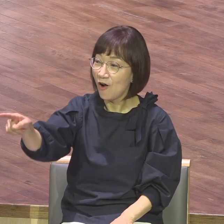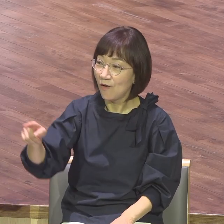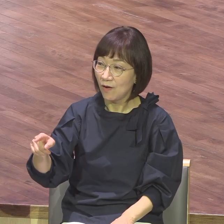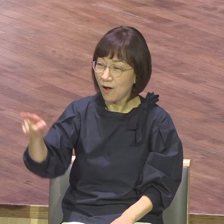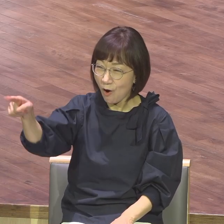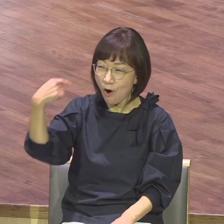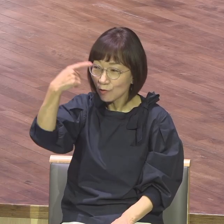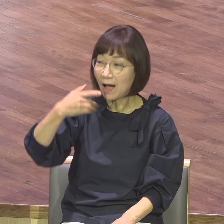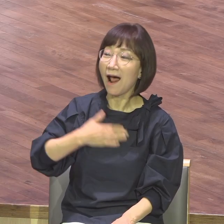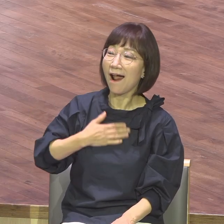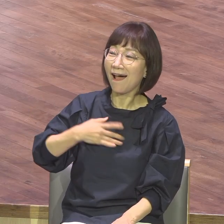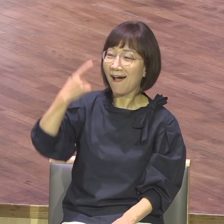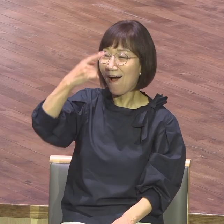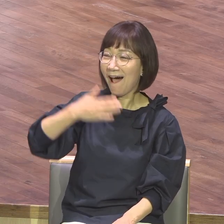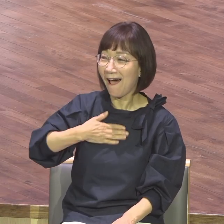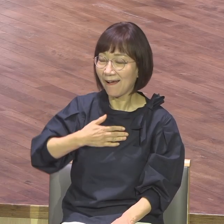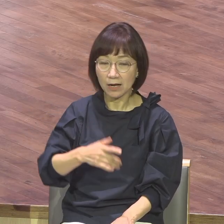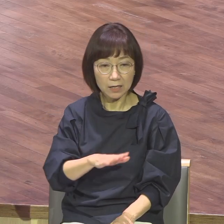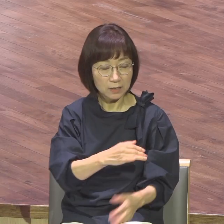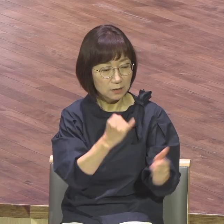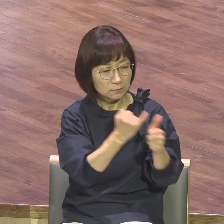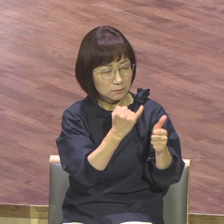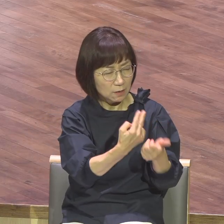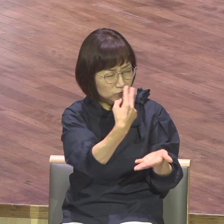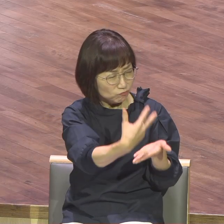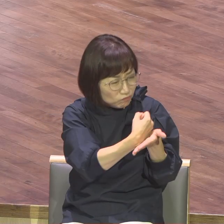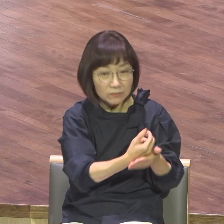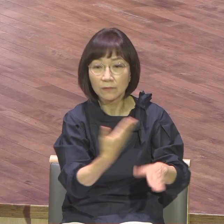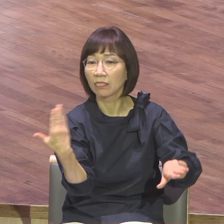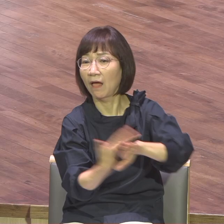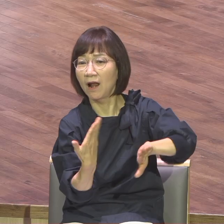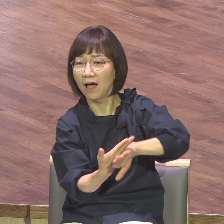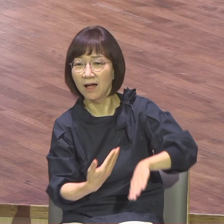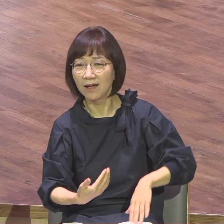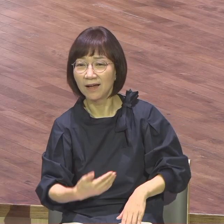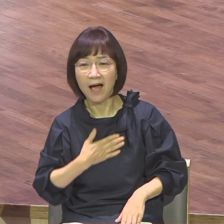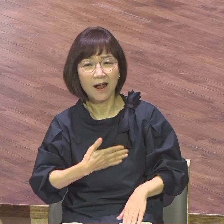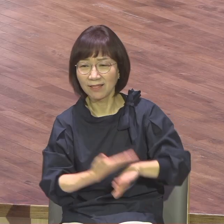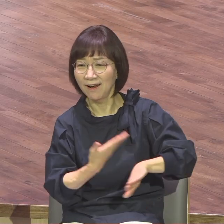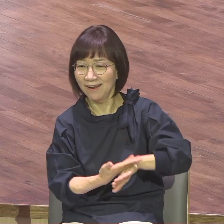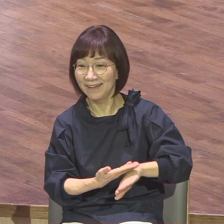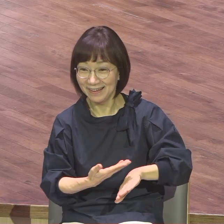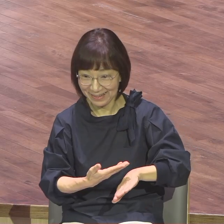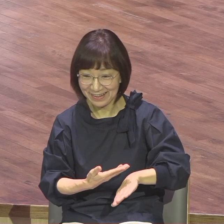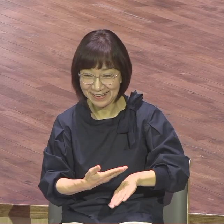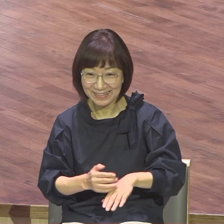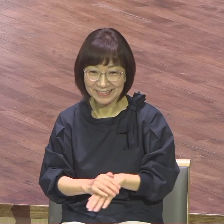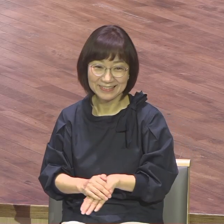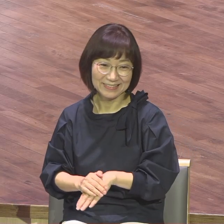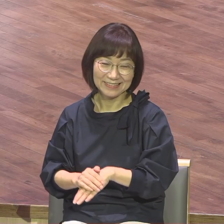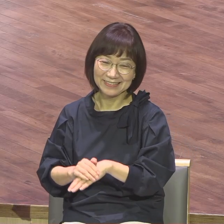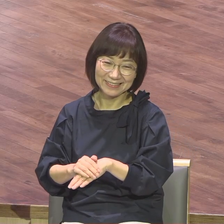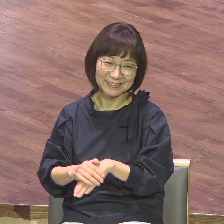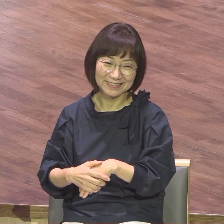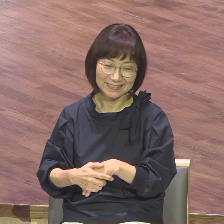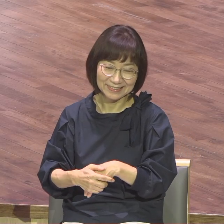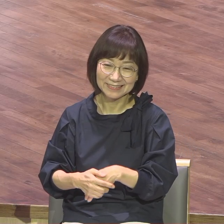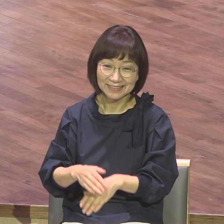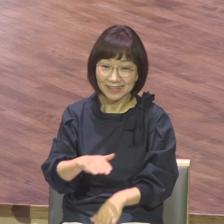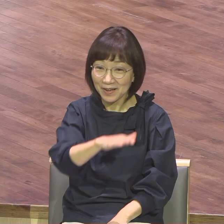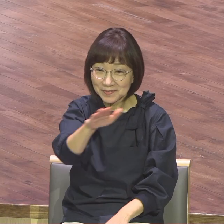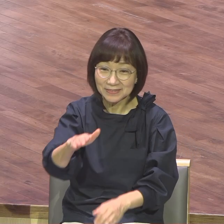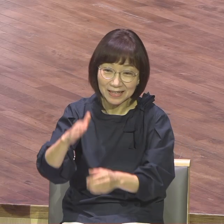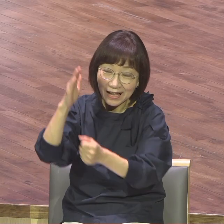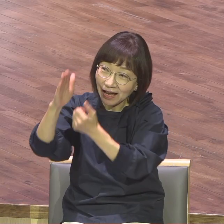사이 다르잖아요. 그 안다가 다릅니다. 하나님을 여러분 얼마나 아세요? 하나님을 얼마나